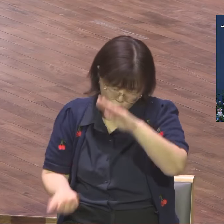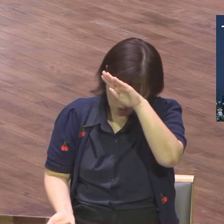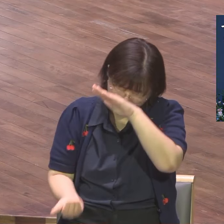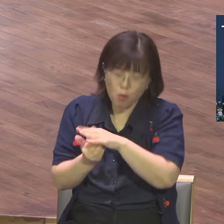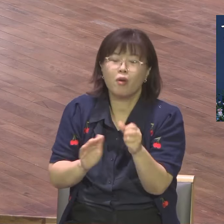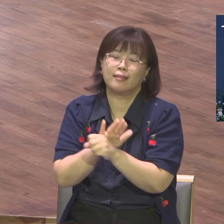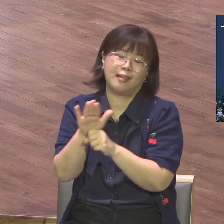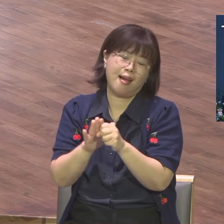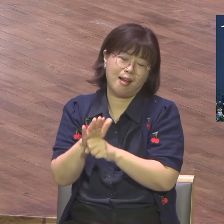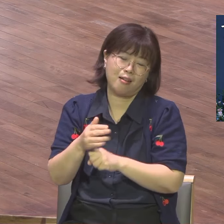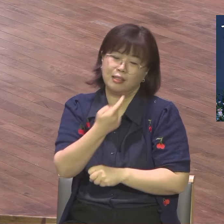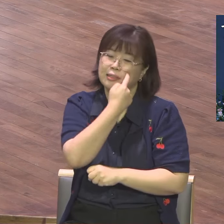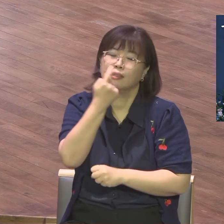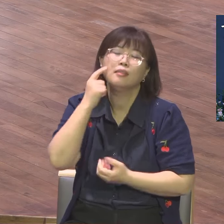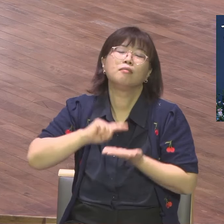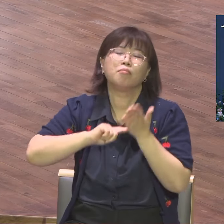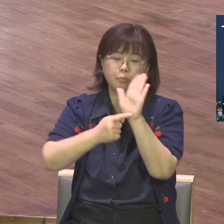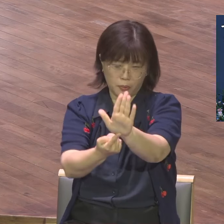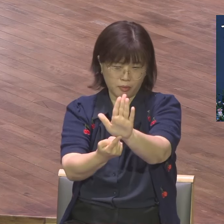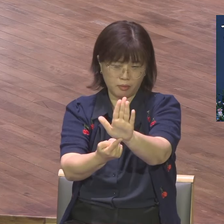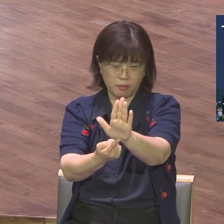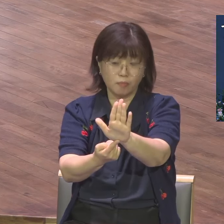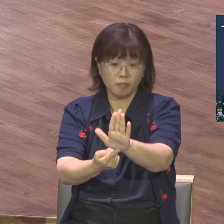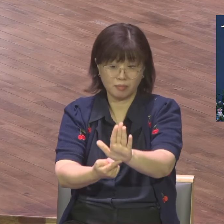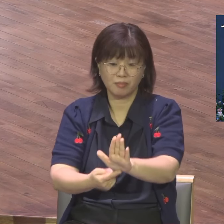보철 최고 끝이에요. 끝. 더 없어요.